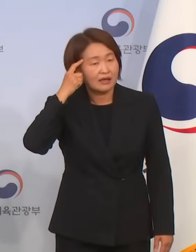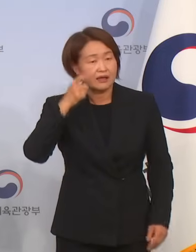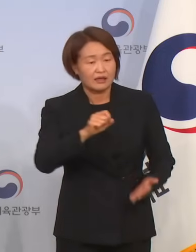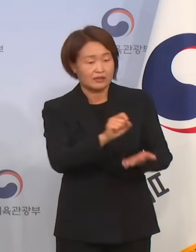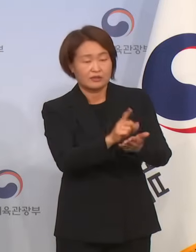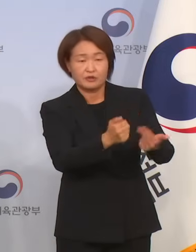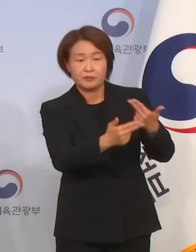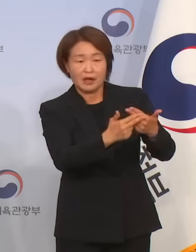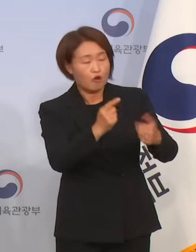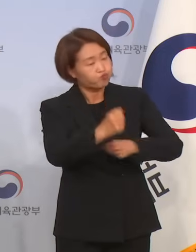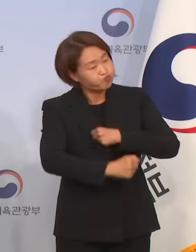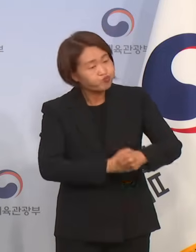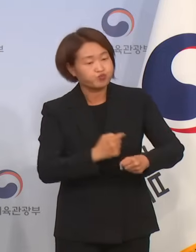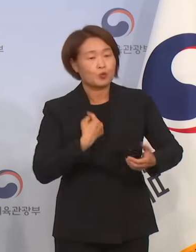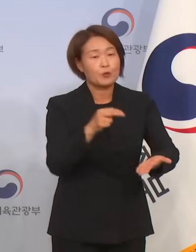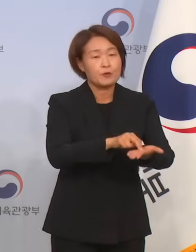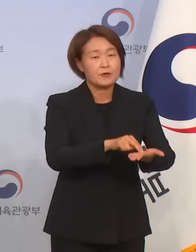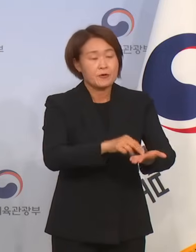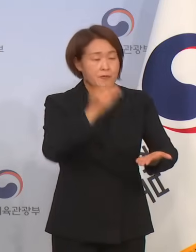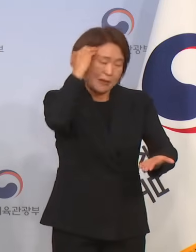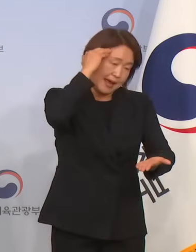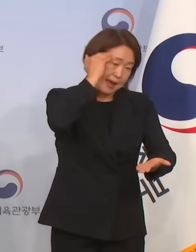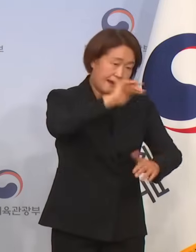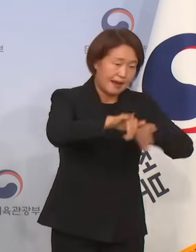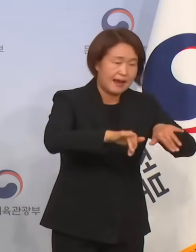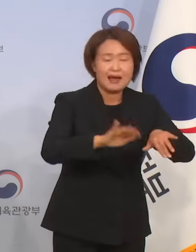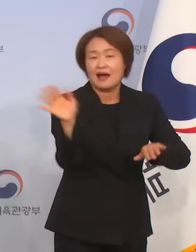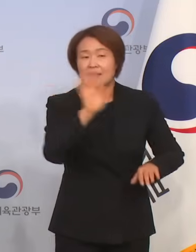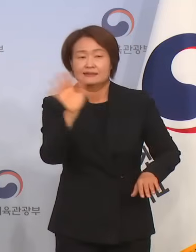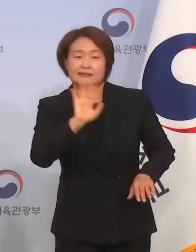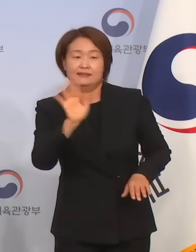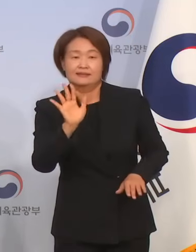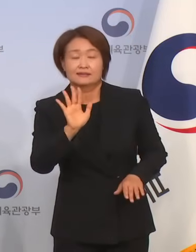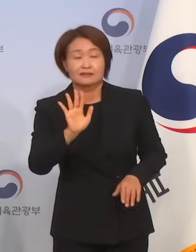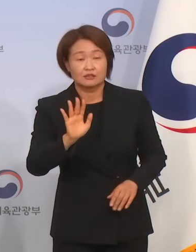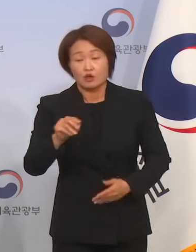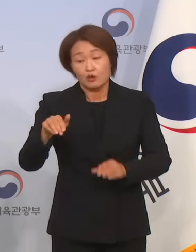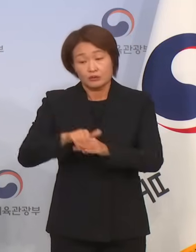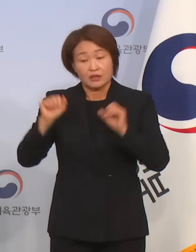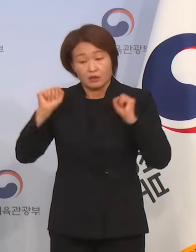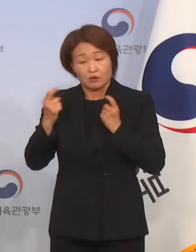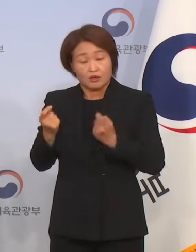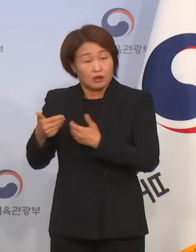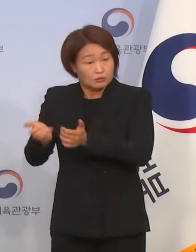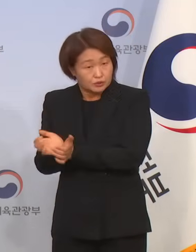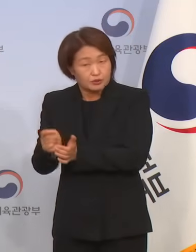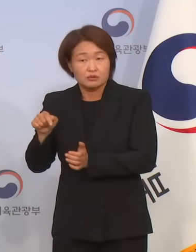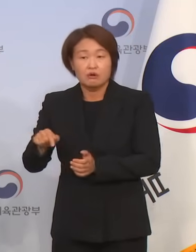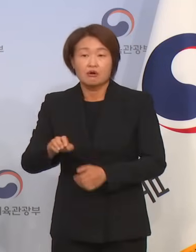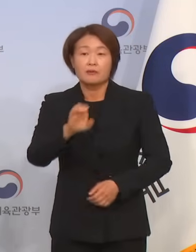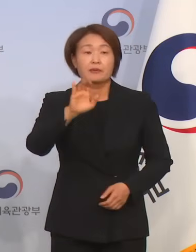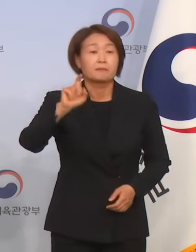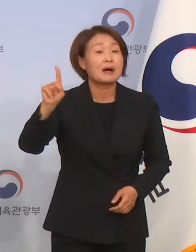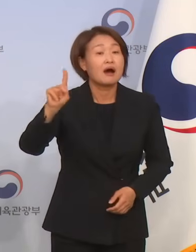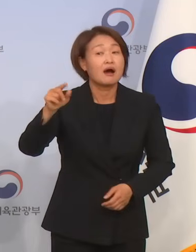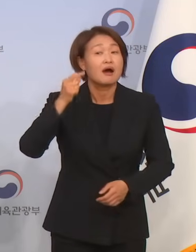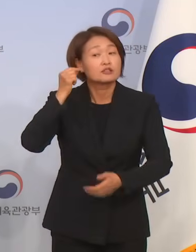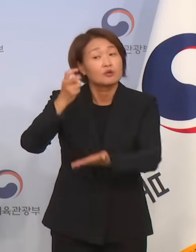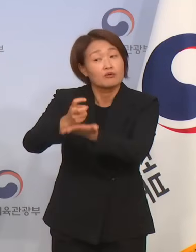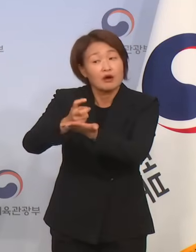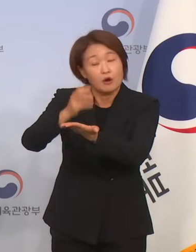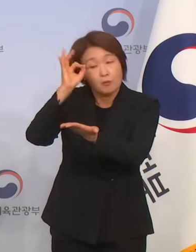축구협회의 자율성과 독립성을 침해하기 위한 목적이 전혀 아닙니다. 문체부도 FIFA의 정관을